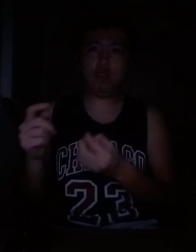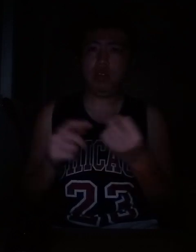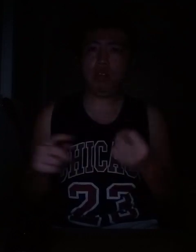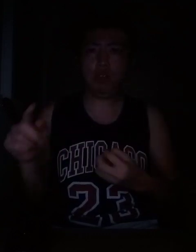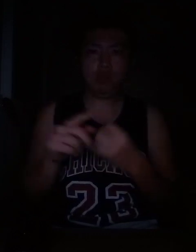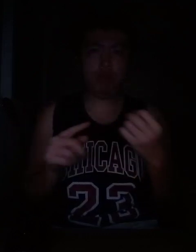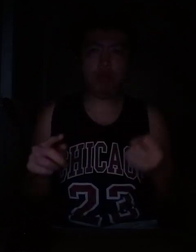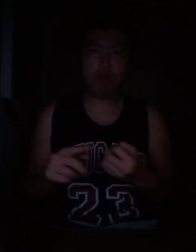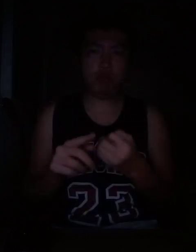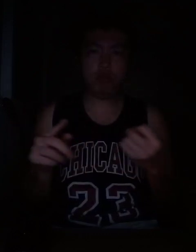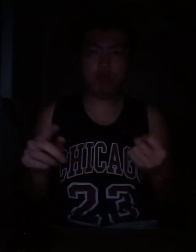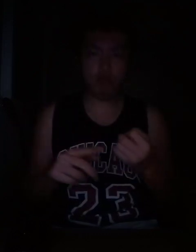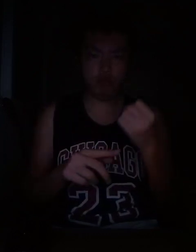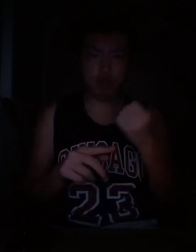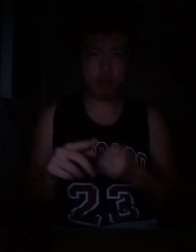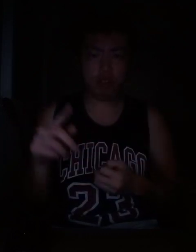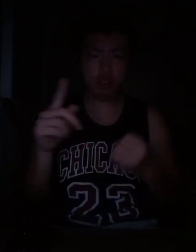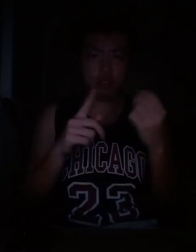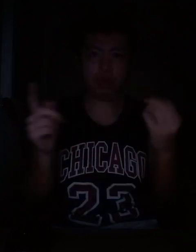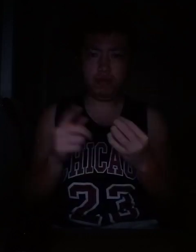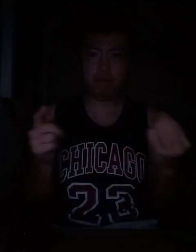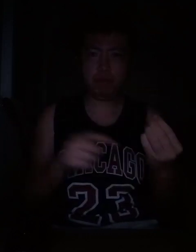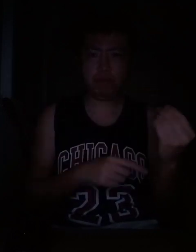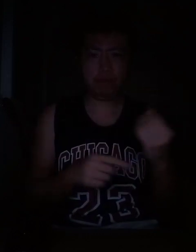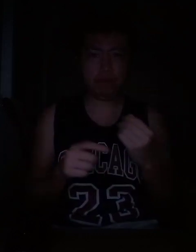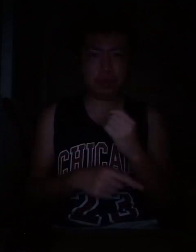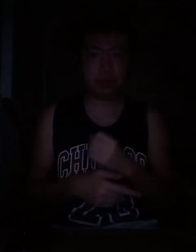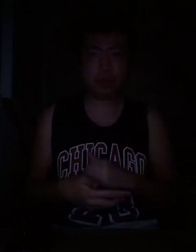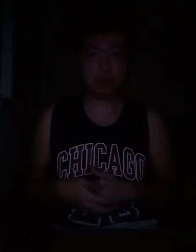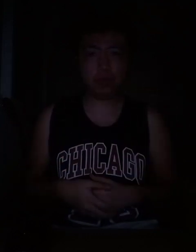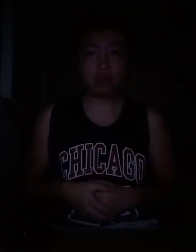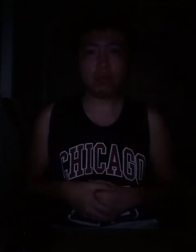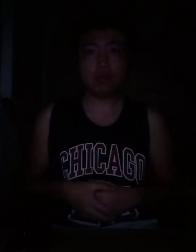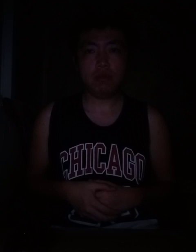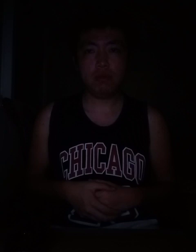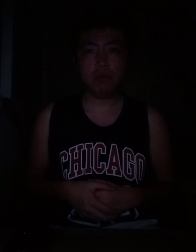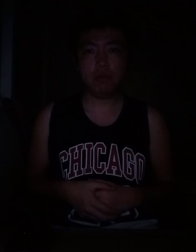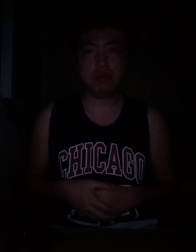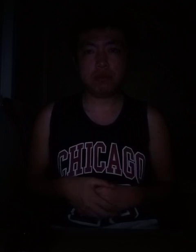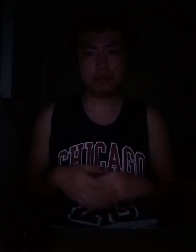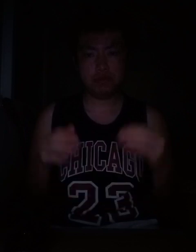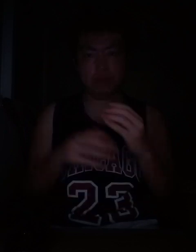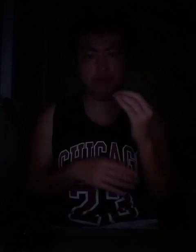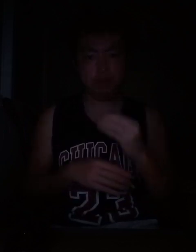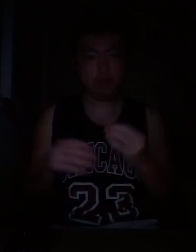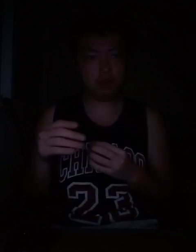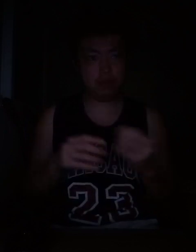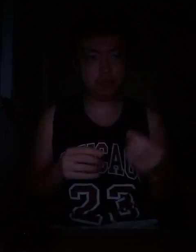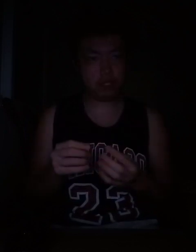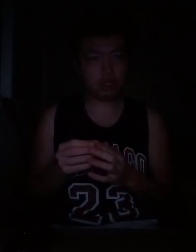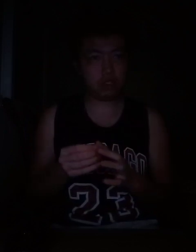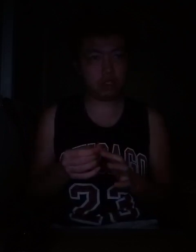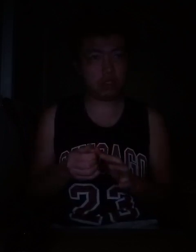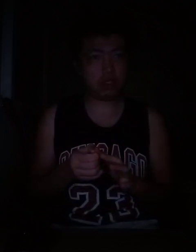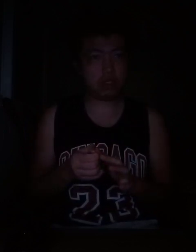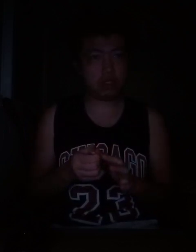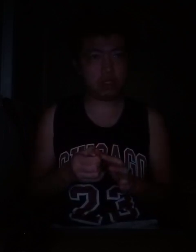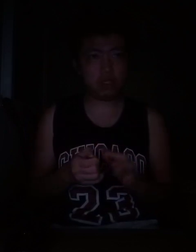소식에 조업을 중단하고 가까운 항폭으로 피항했습니다. 지금 다 이렇게 평을 온 상태이고 앞으로 그 태풍에 대비를